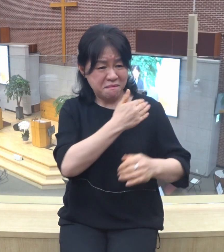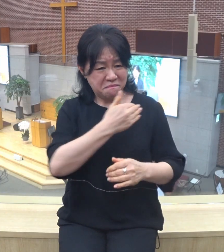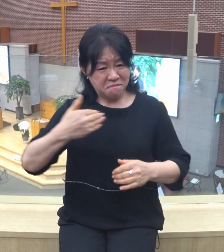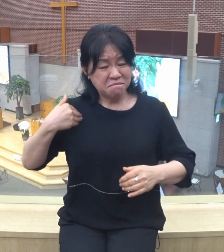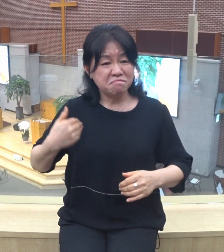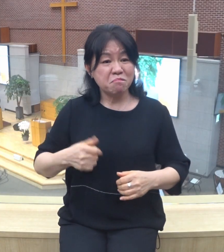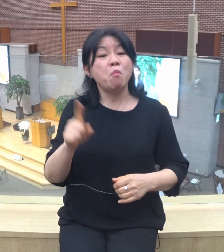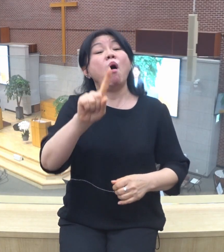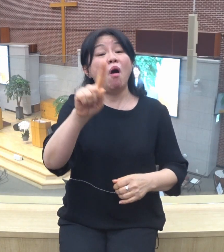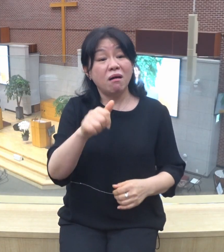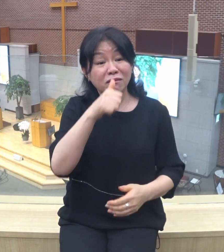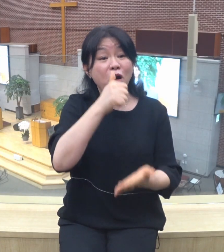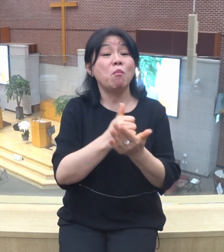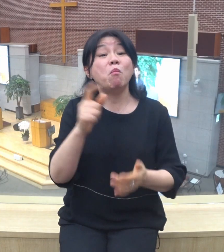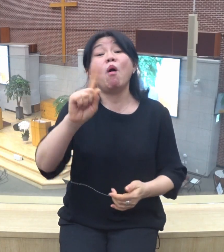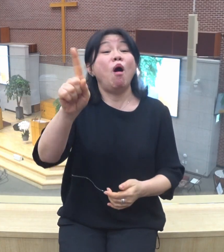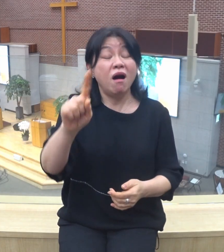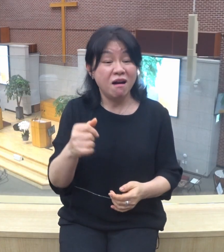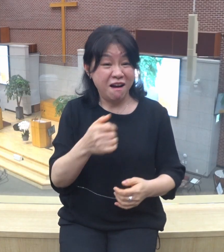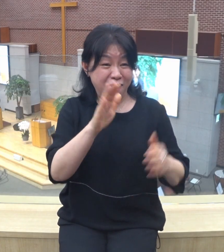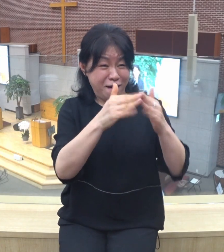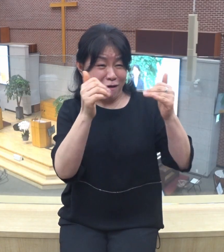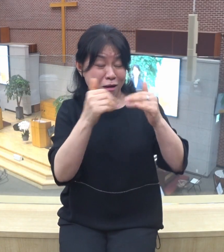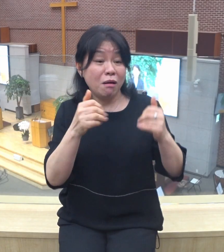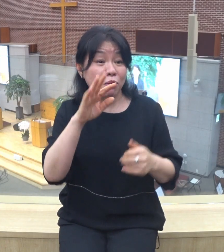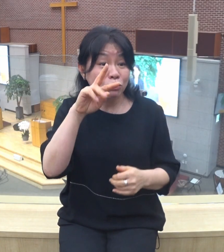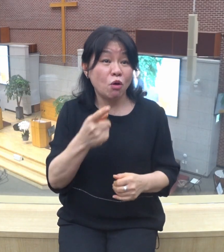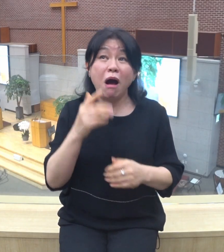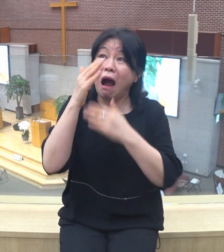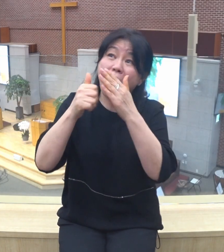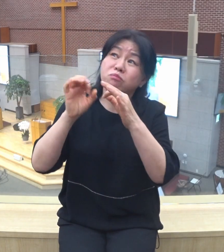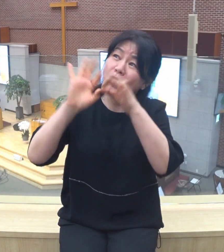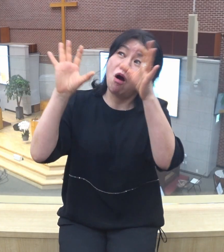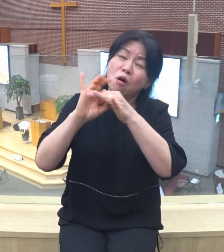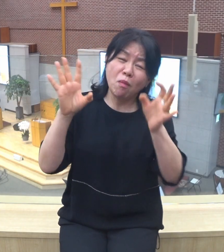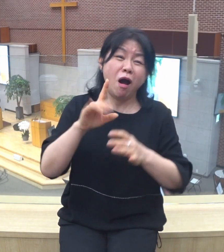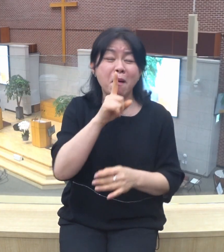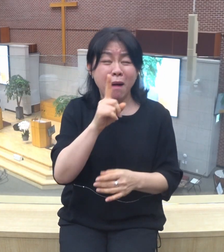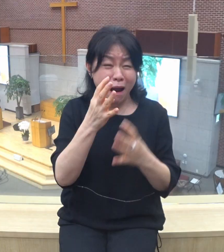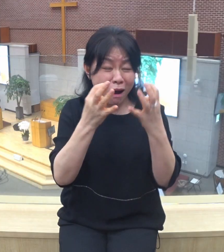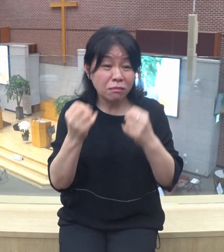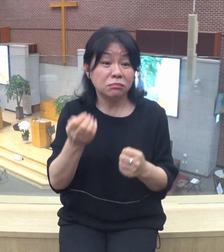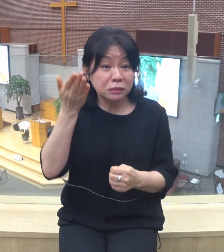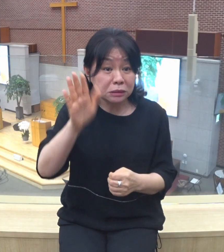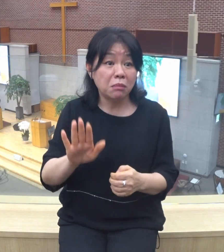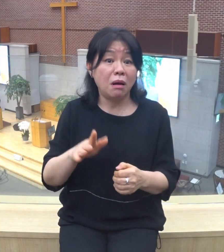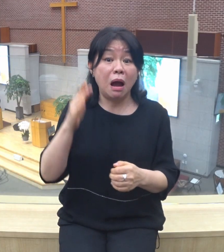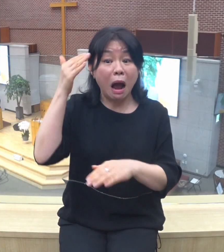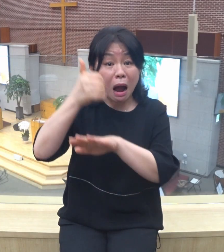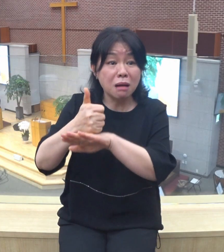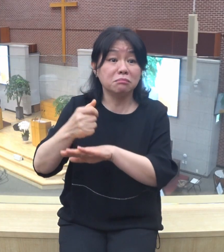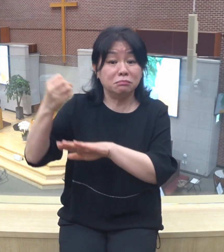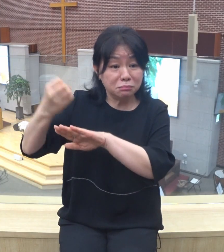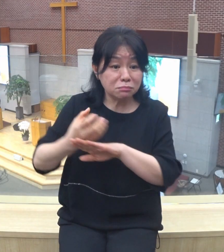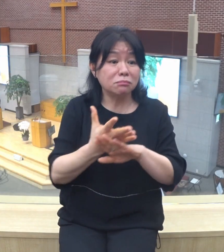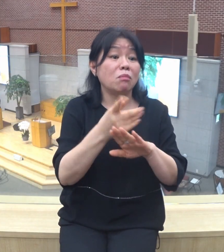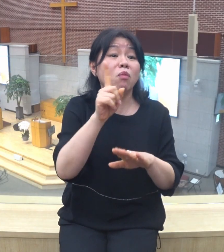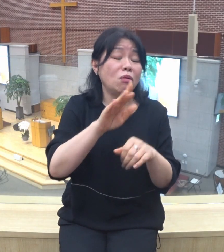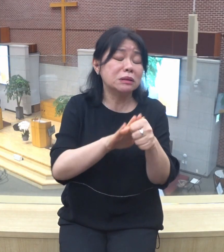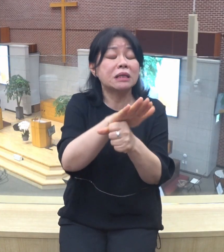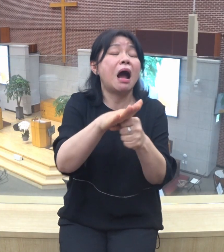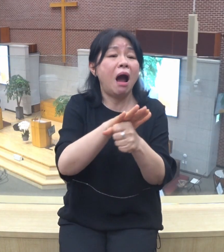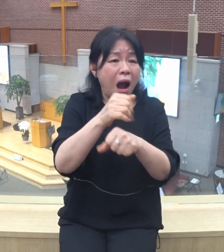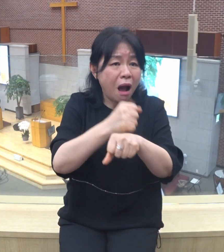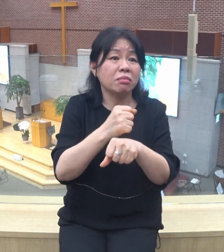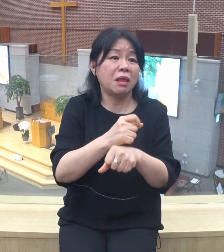당당하게 앉아있던 그분을 향해 급하게 사랑한다, 사랑한다고 해라 라고 그렇게 외치던 하나님의 음성을